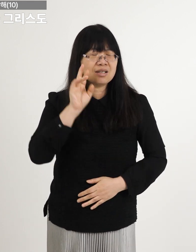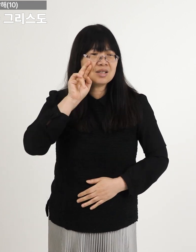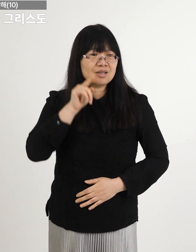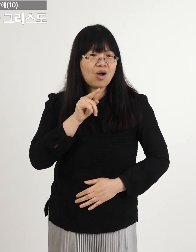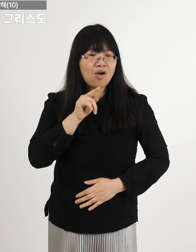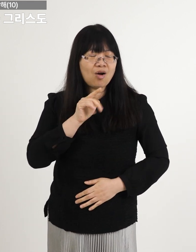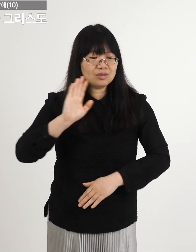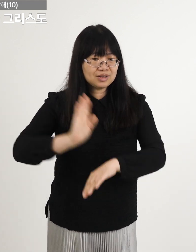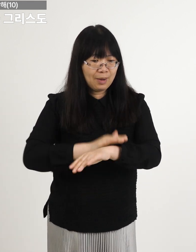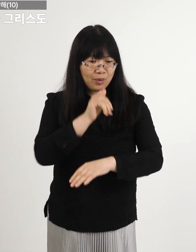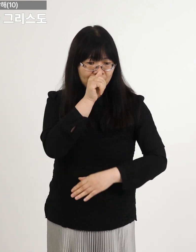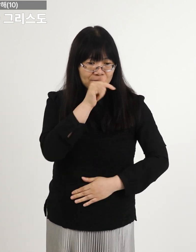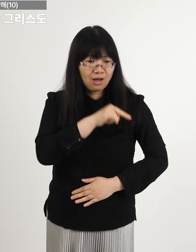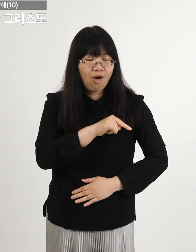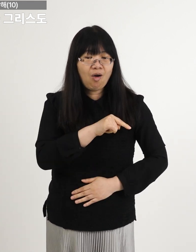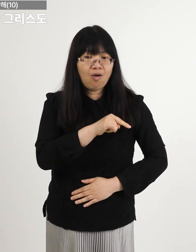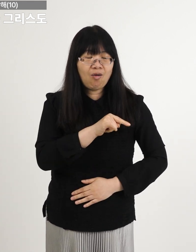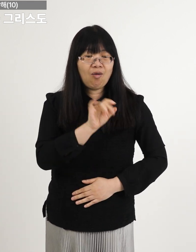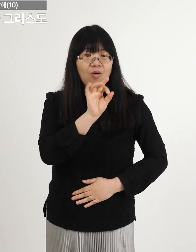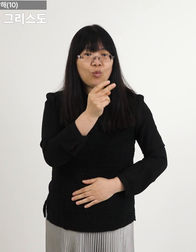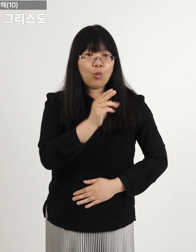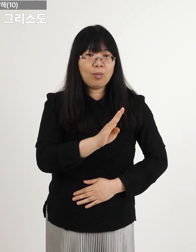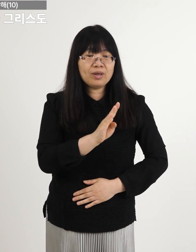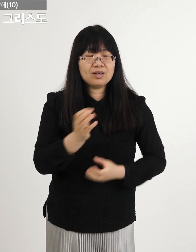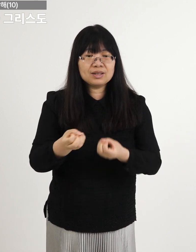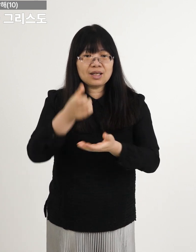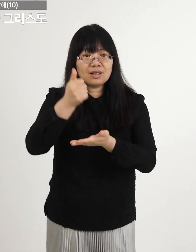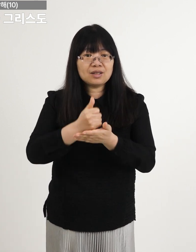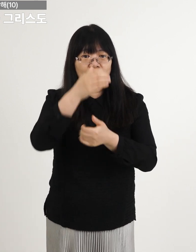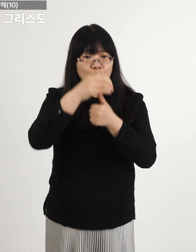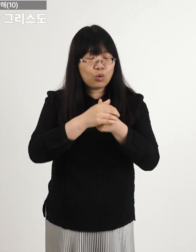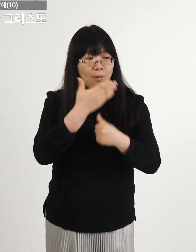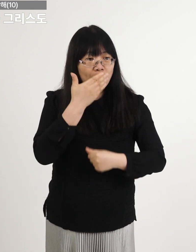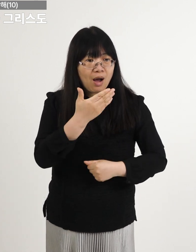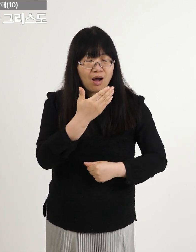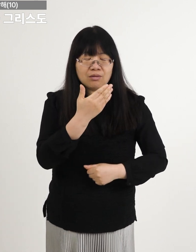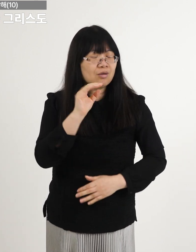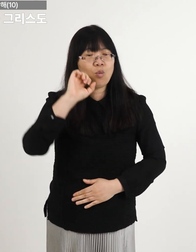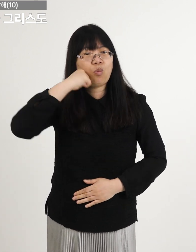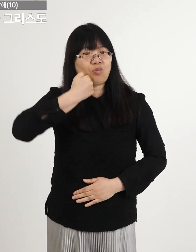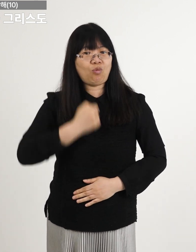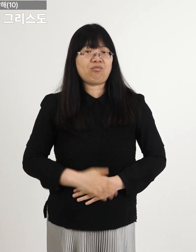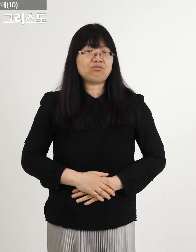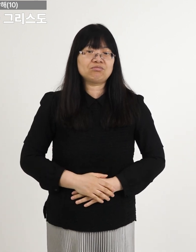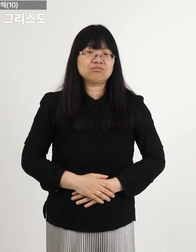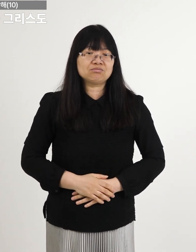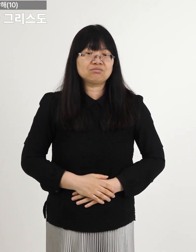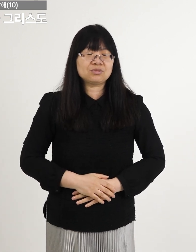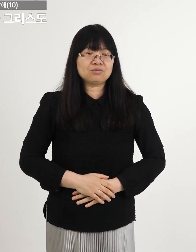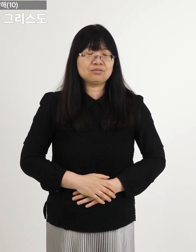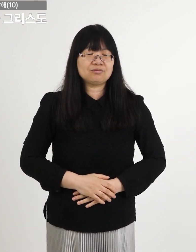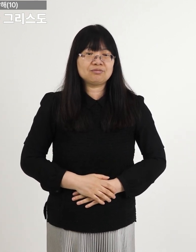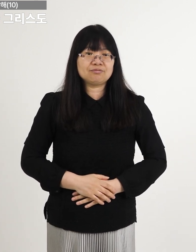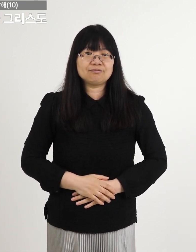잘못이 있었다면 욥이 제사장 역할을 여기서 할 수 있어요, 없어요? 할 수 없죠.